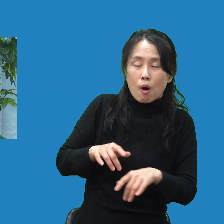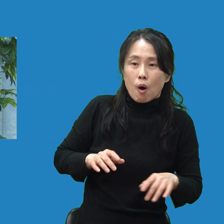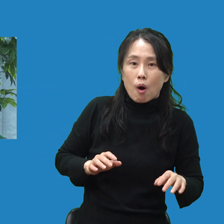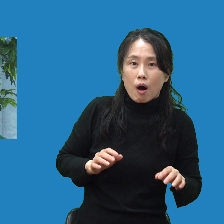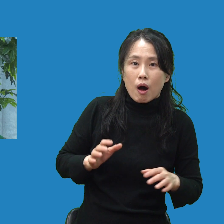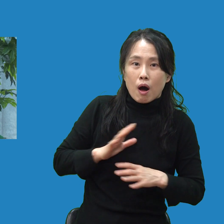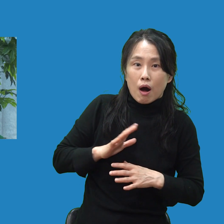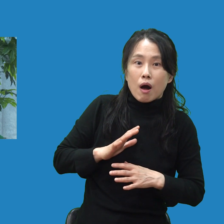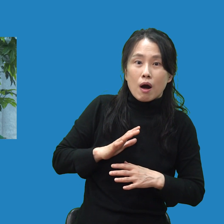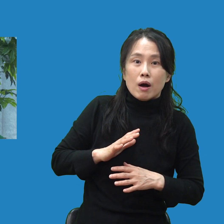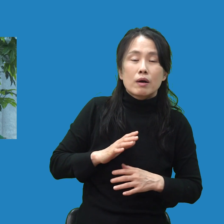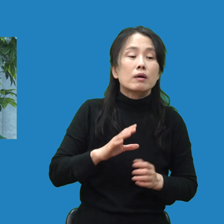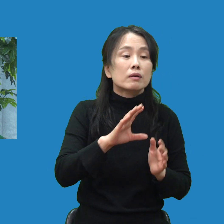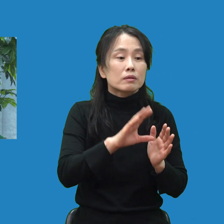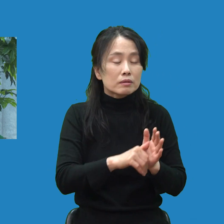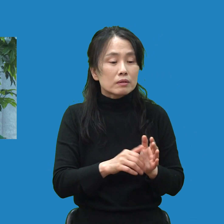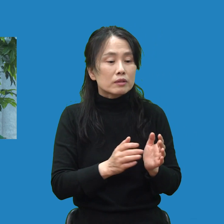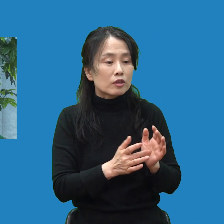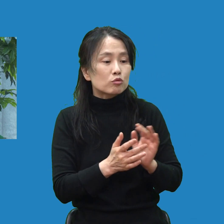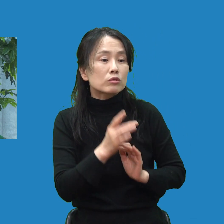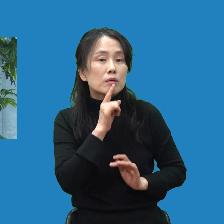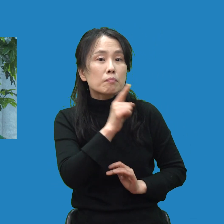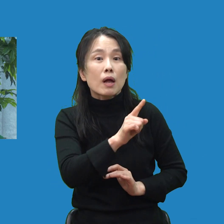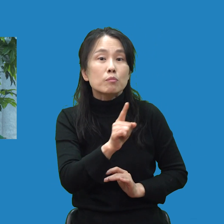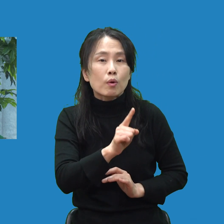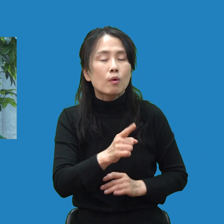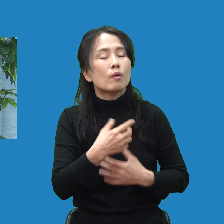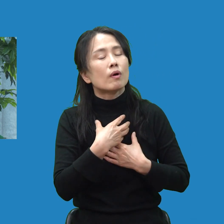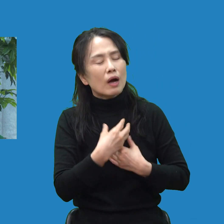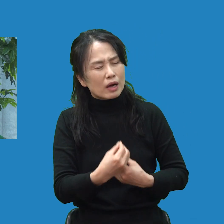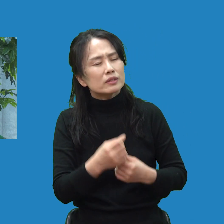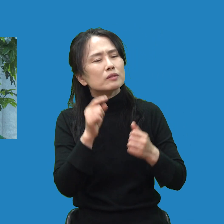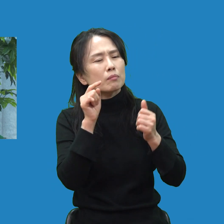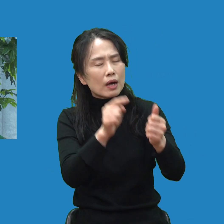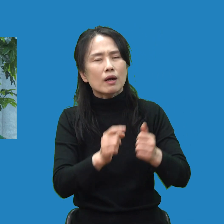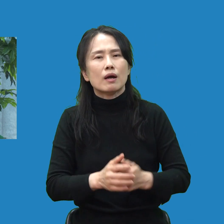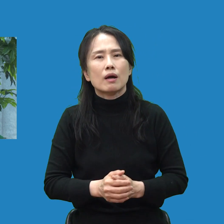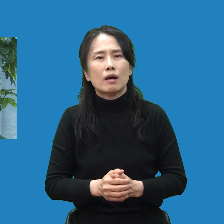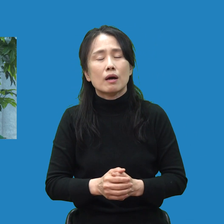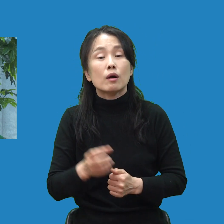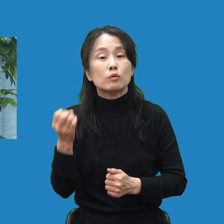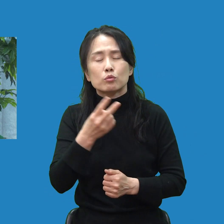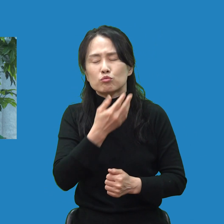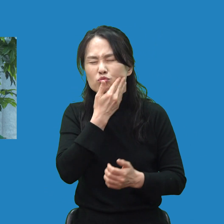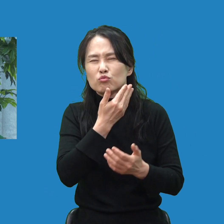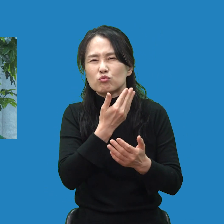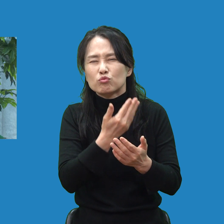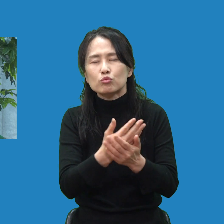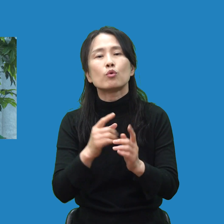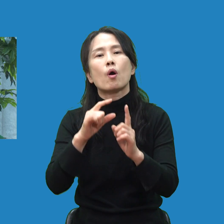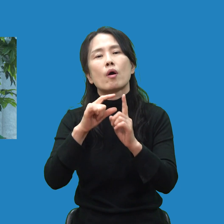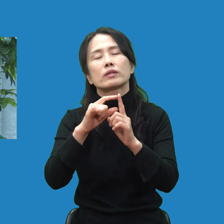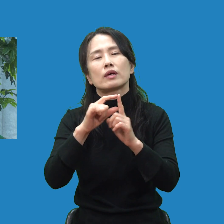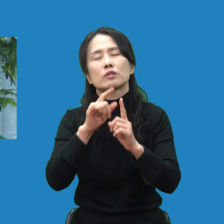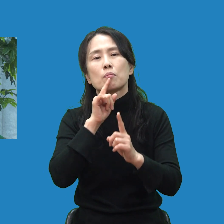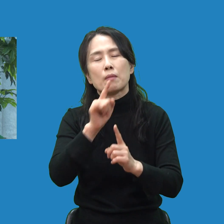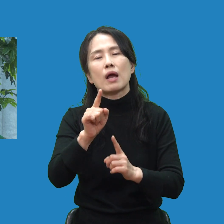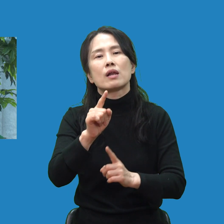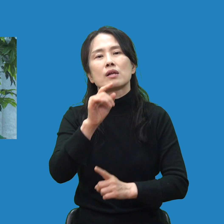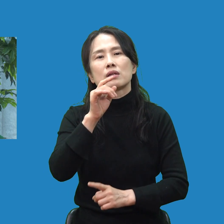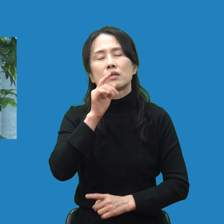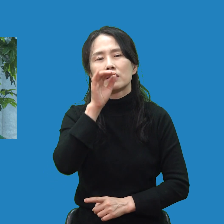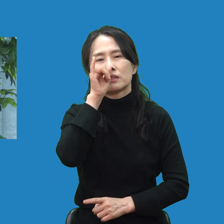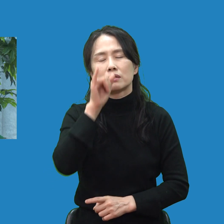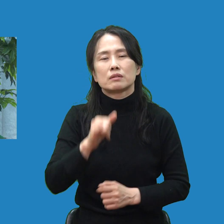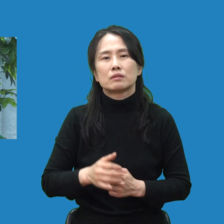안심하라 하시고는 오늘 마가복음 6장의 핵심 키워드, 복음, 핵심적인